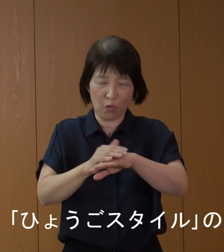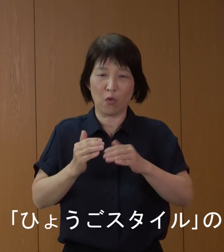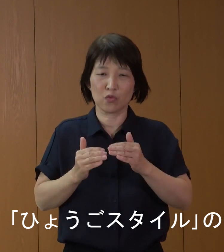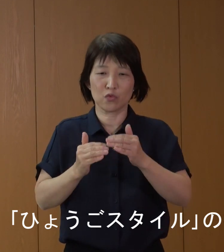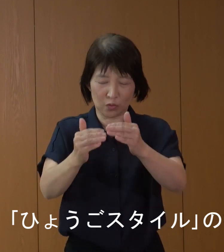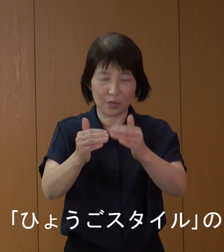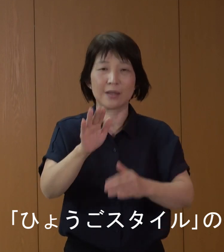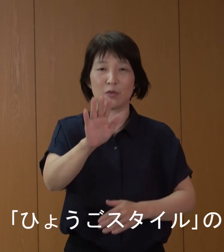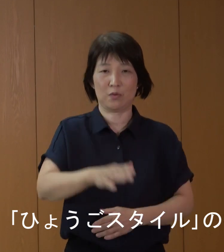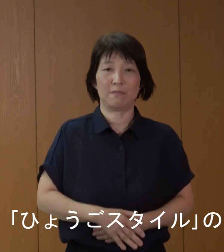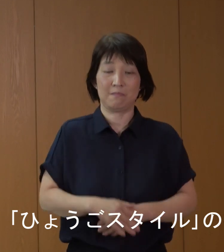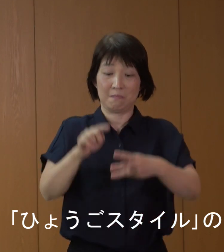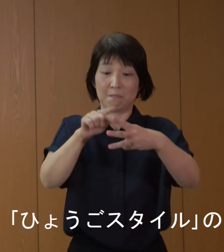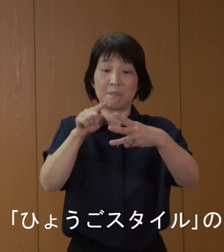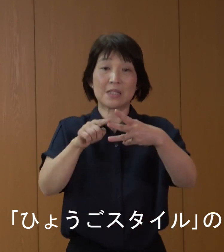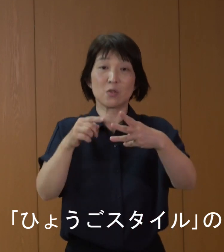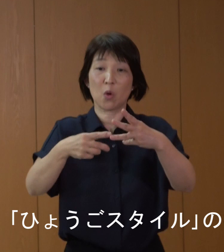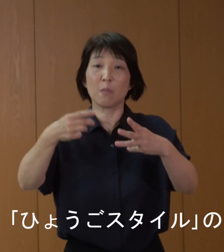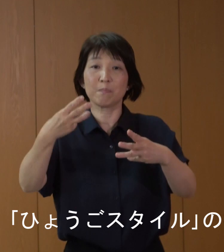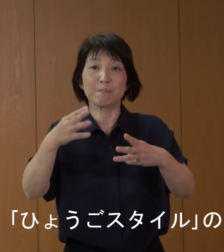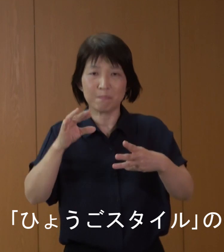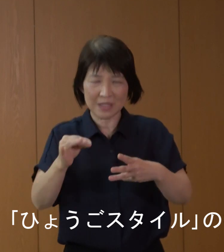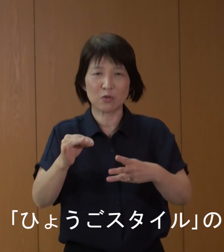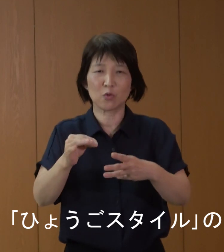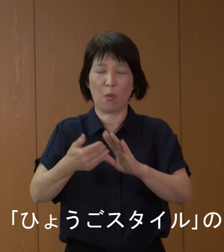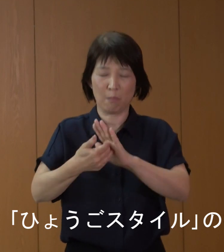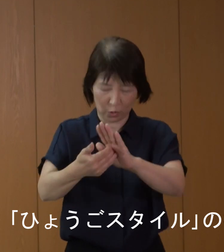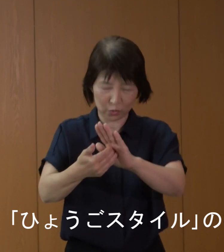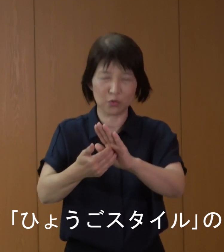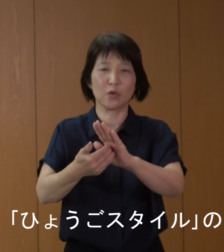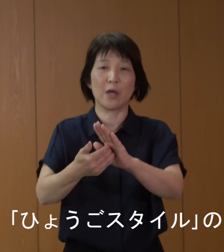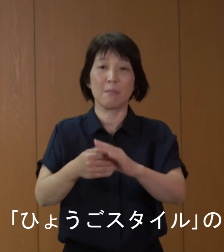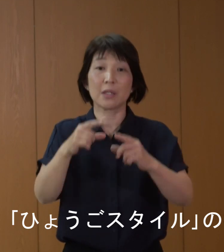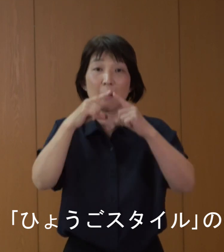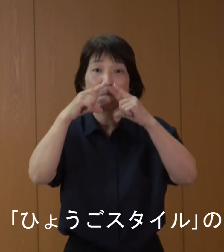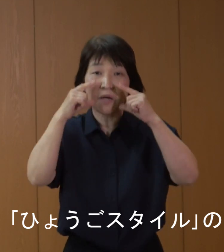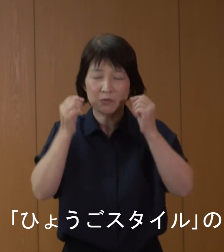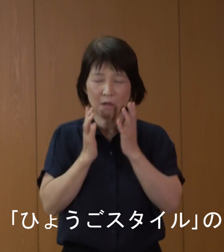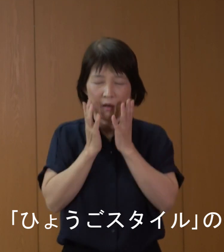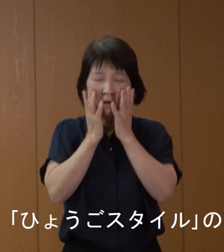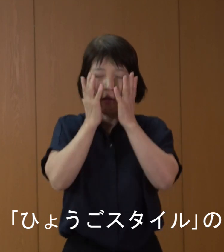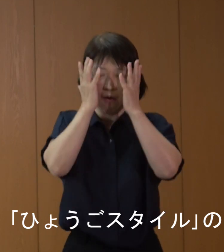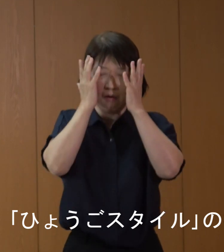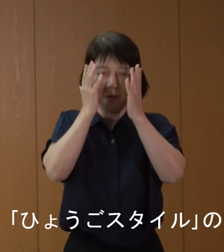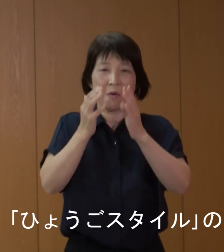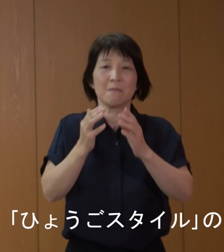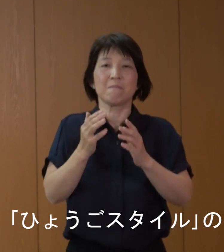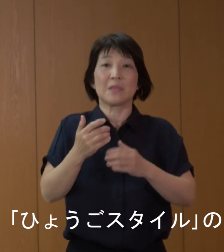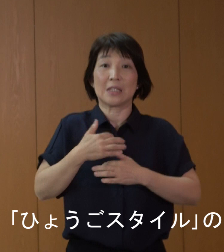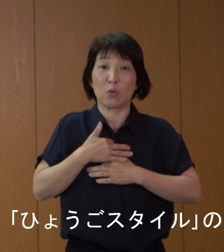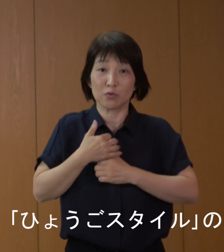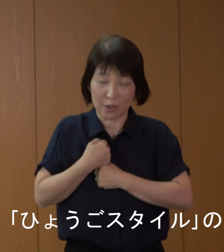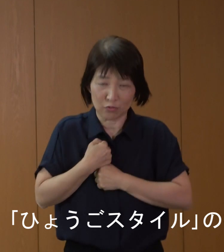。3つの密を避けるため、熱中症に留意したマスクの着用など、